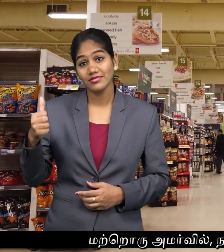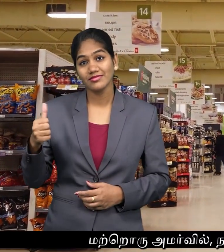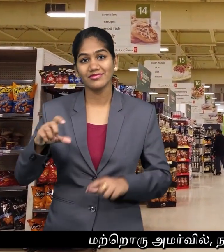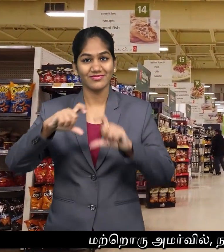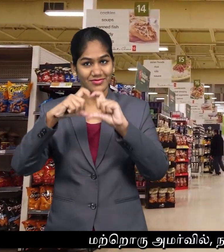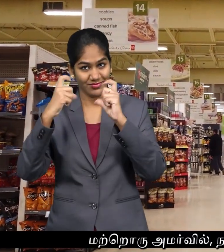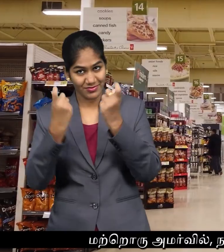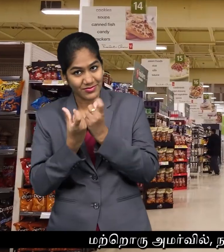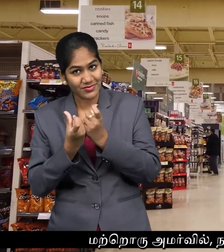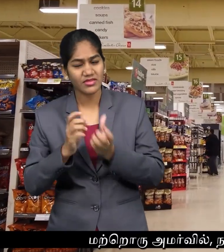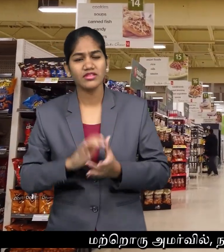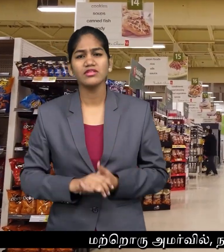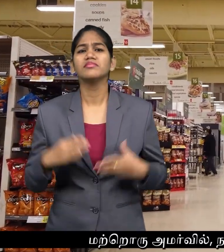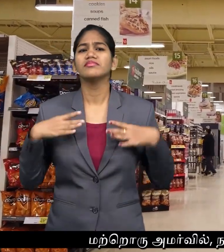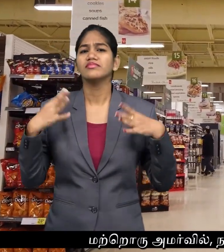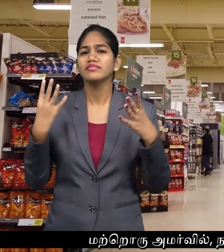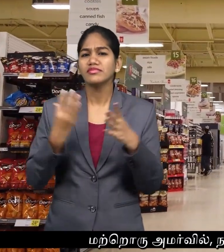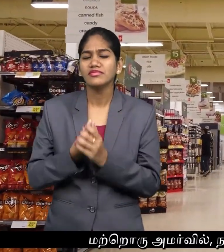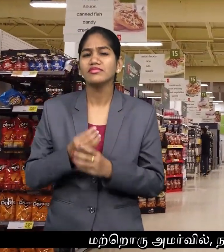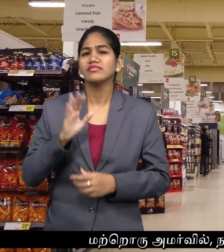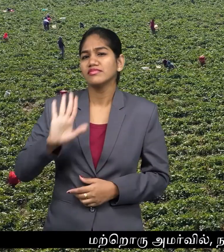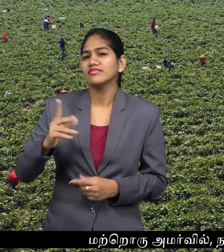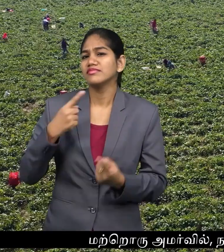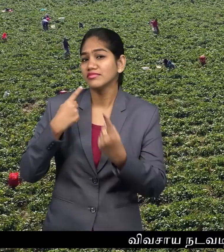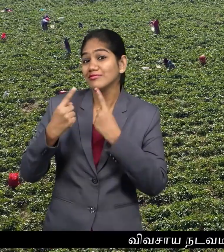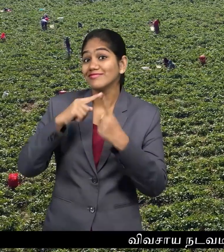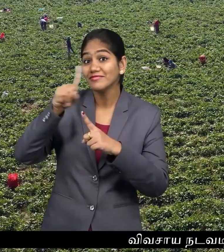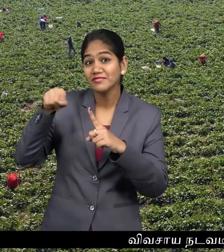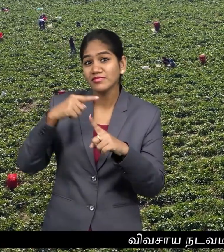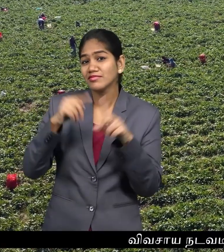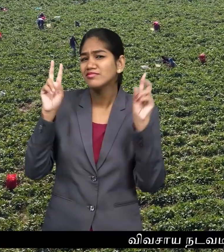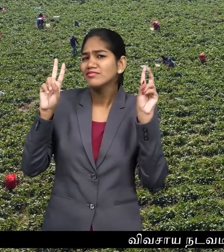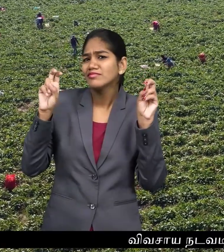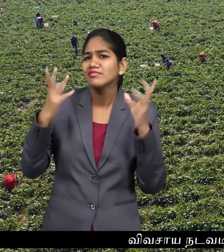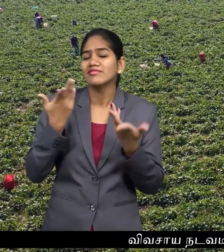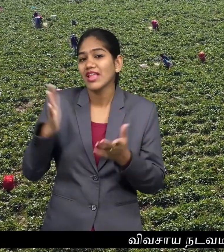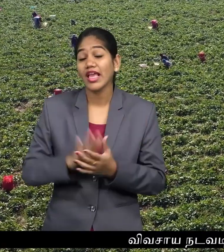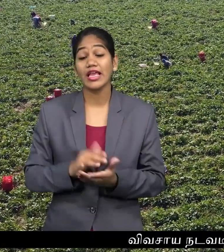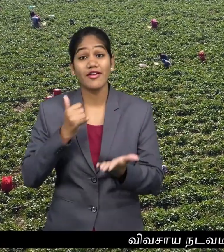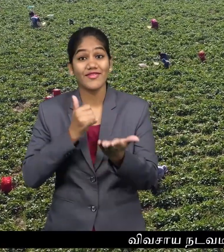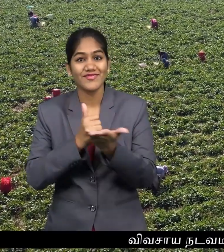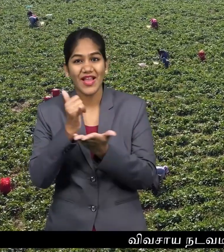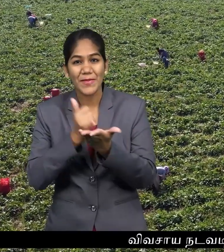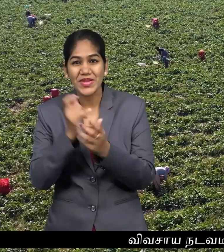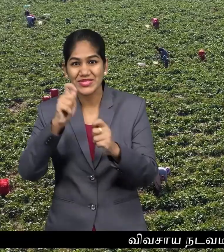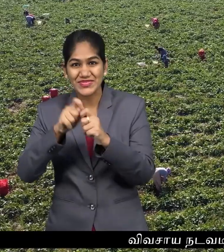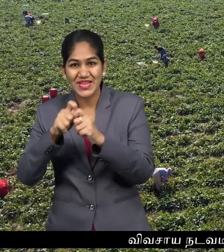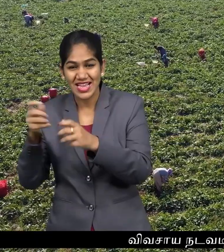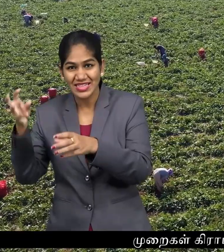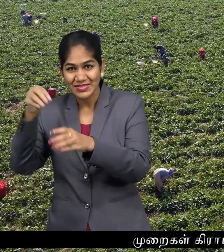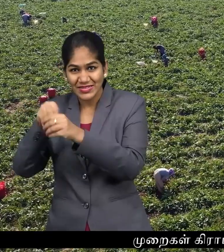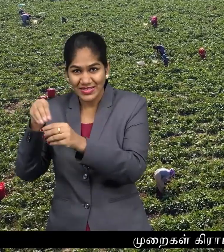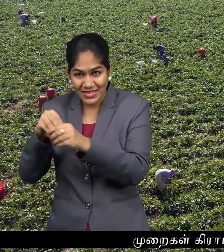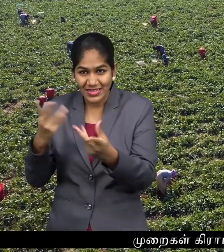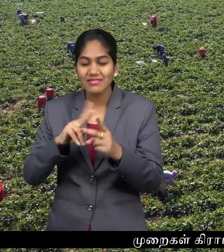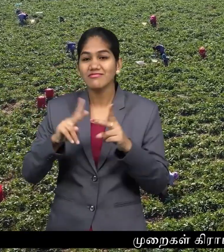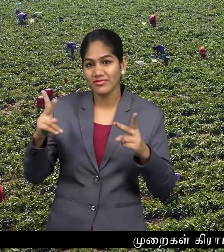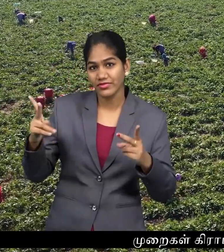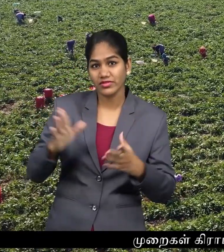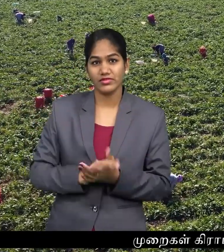மற்றொரு அமர்வில் நாம் அதை பற்றி பேசினோம். விவசாய நடவடிக்கைகள் மற்றும் விவசாய